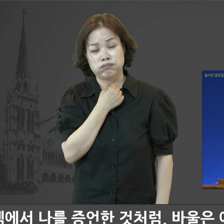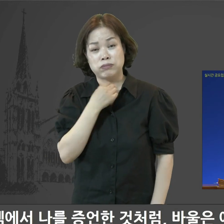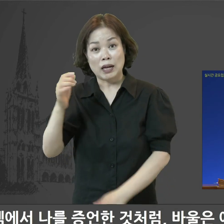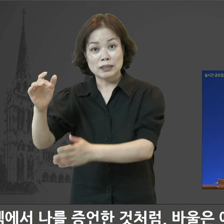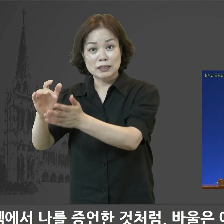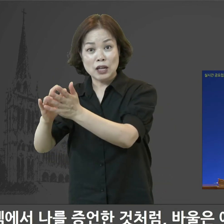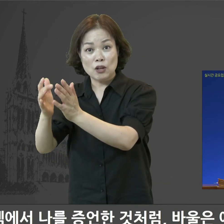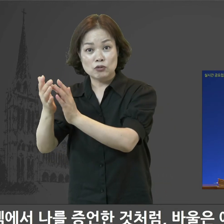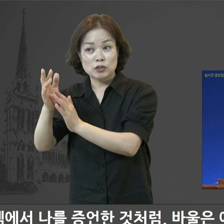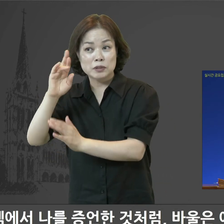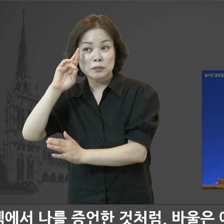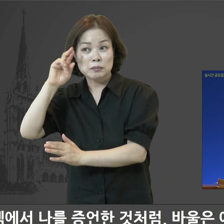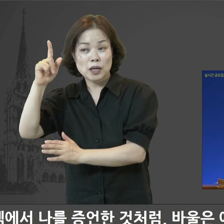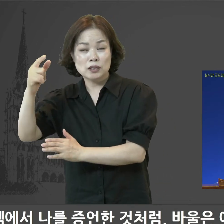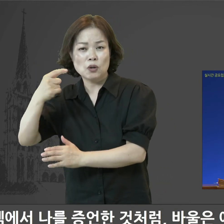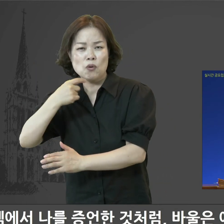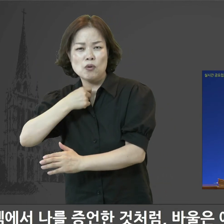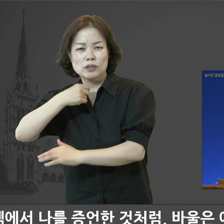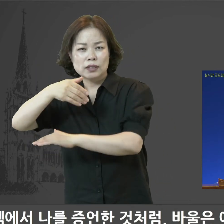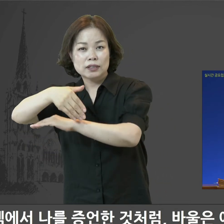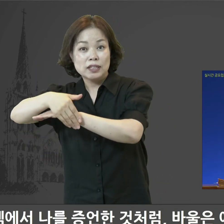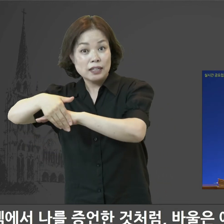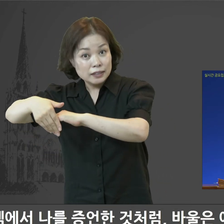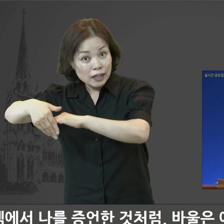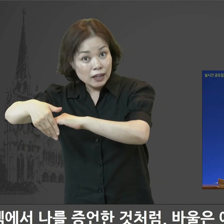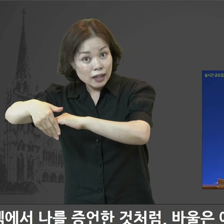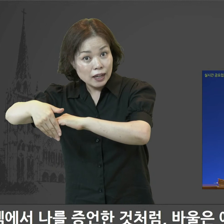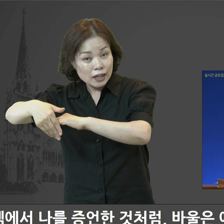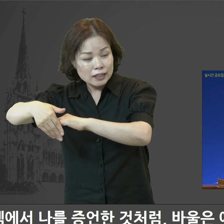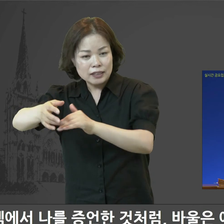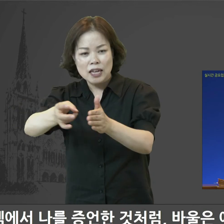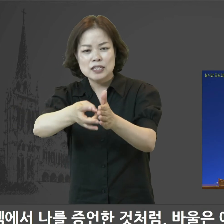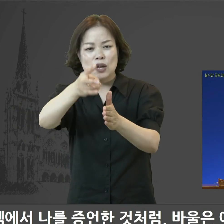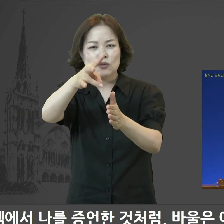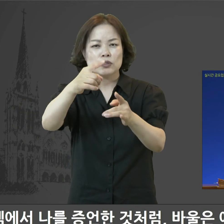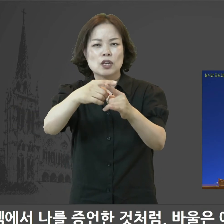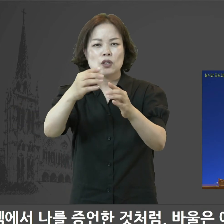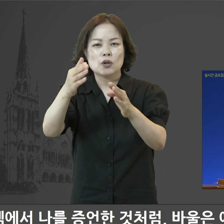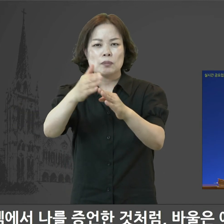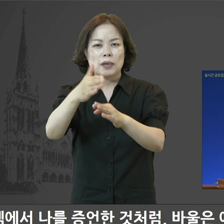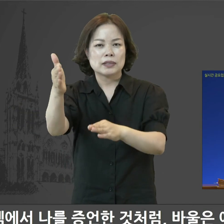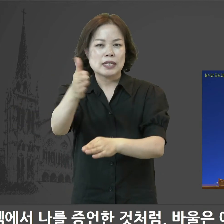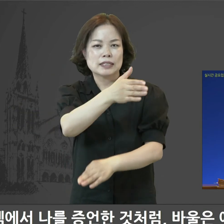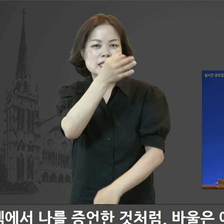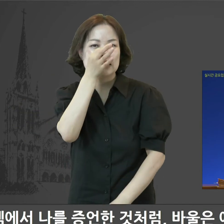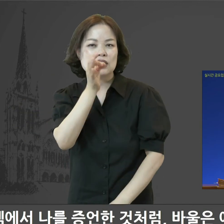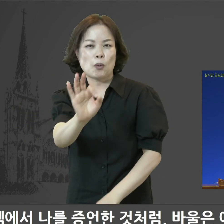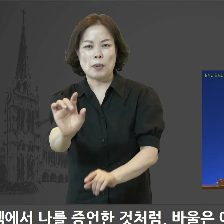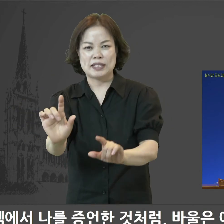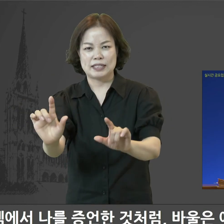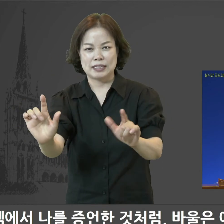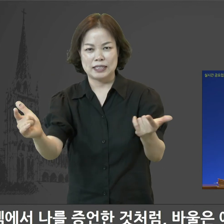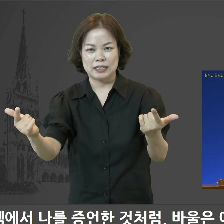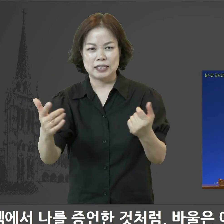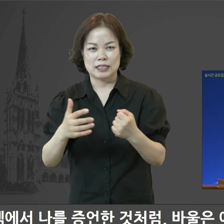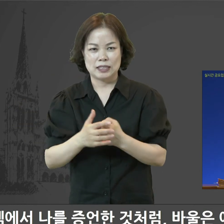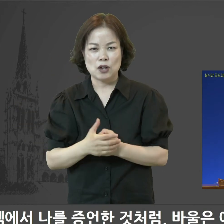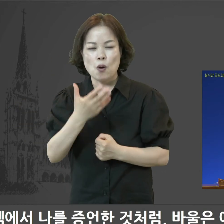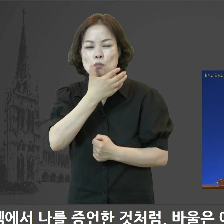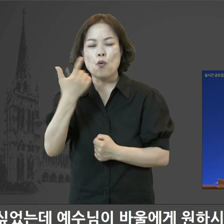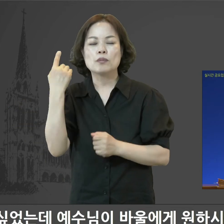예수님이 바울에게 원하시고 계획하셨던 것은 예루살렘 교회로부터 인정받는 것이 아니라 복음 전하는